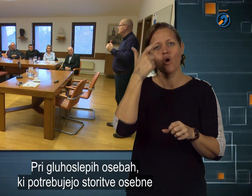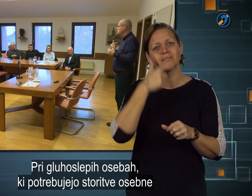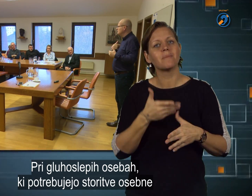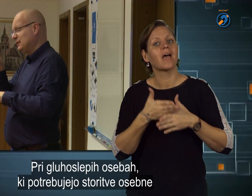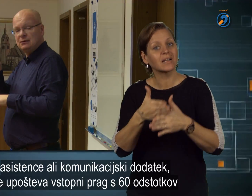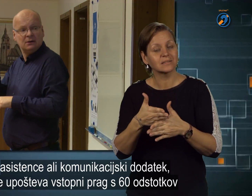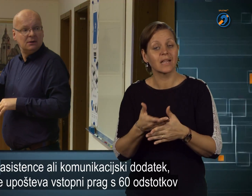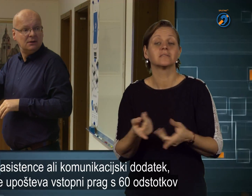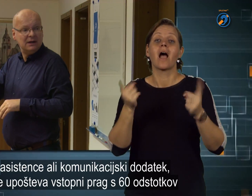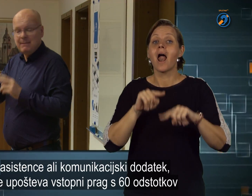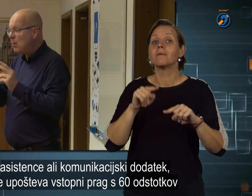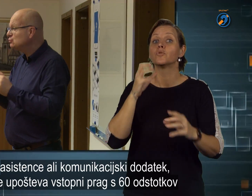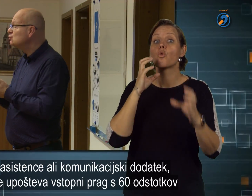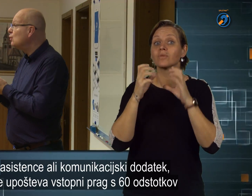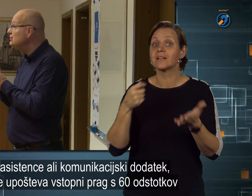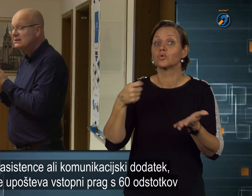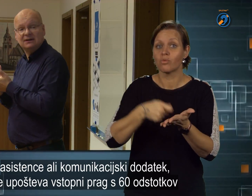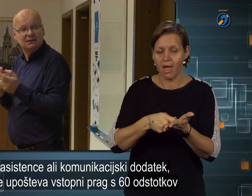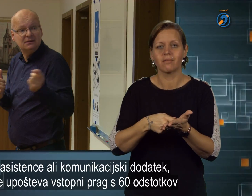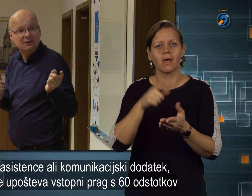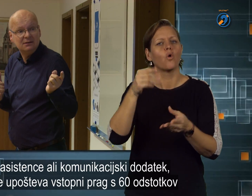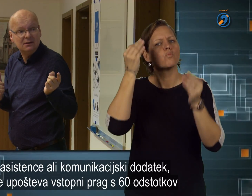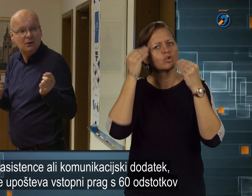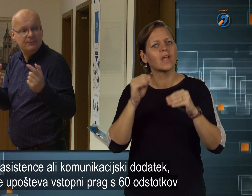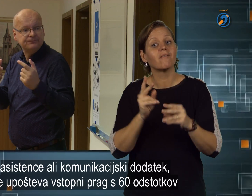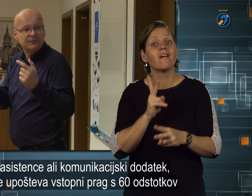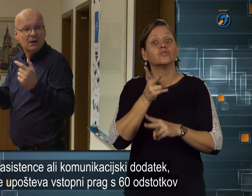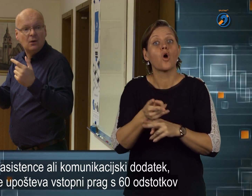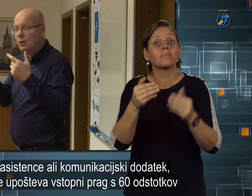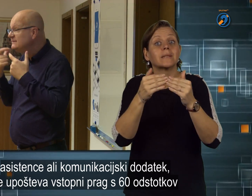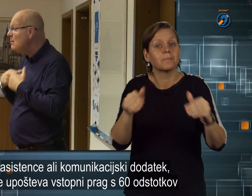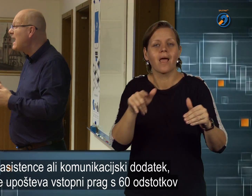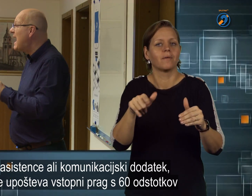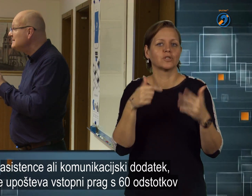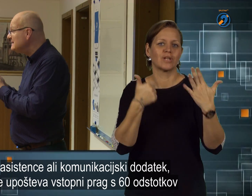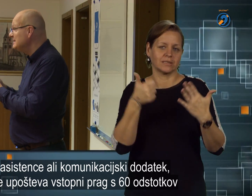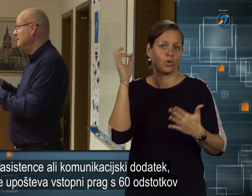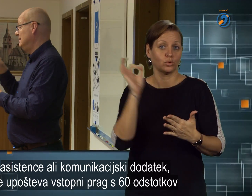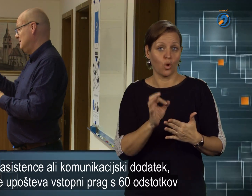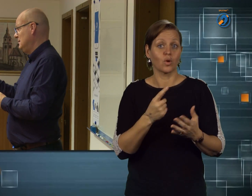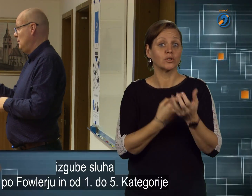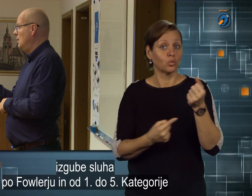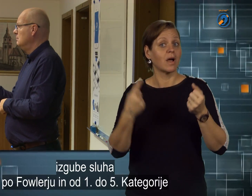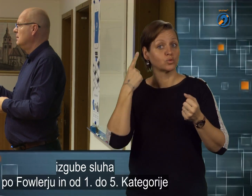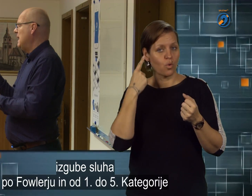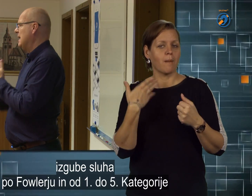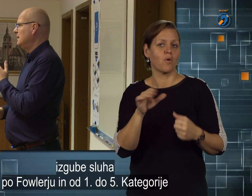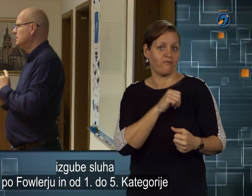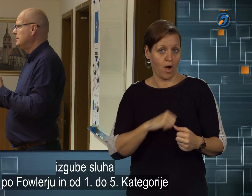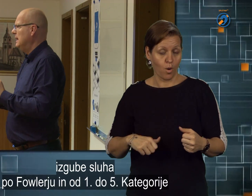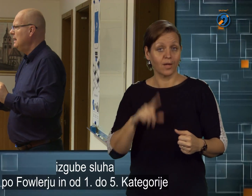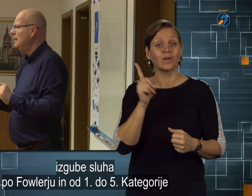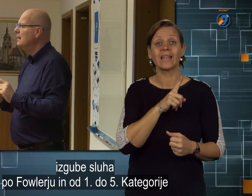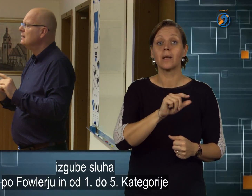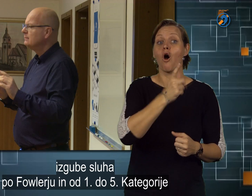osebne asistence ali komunikacijski dodatek, se upošteva vstopni prag s 60% izgube sluha po